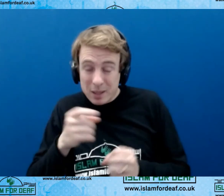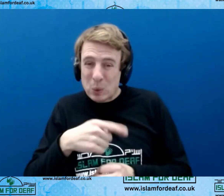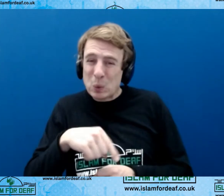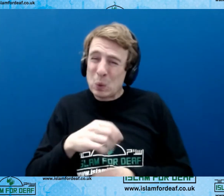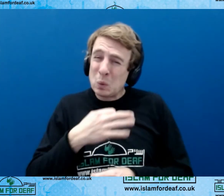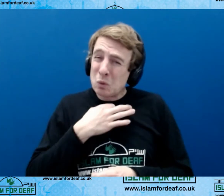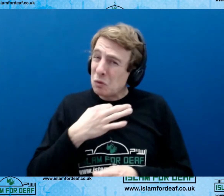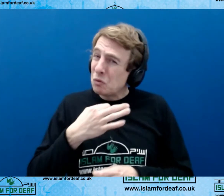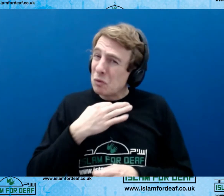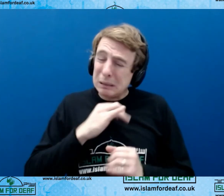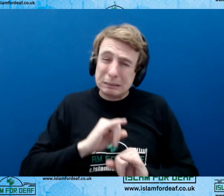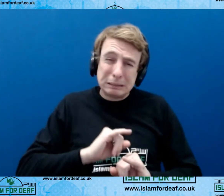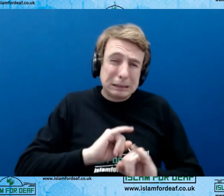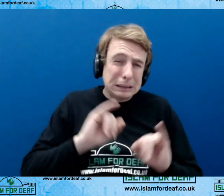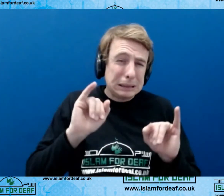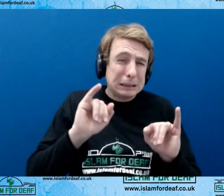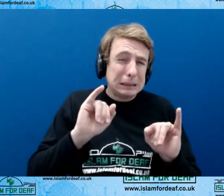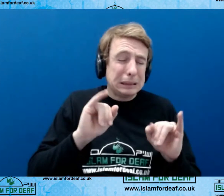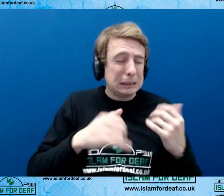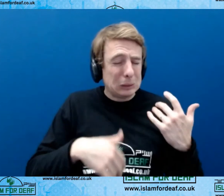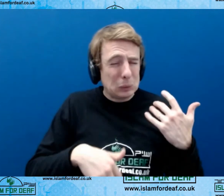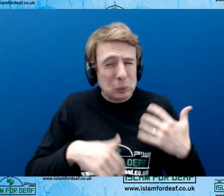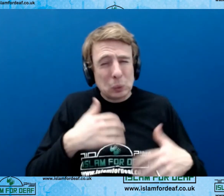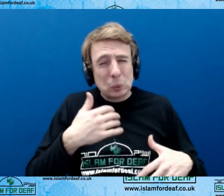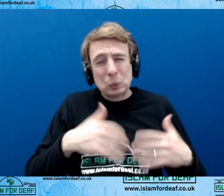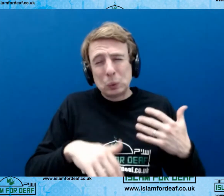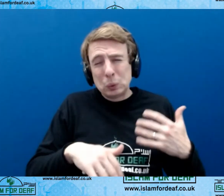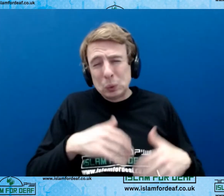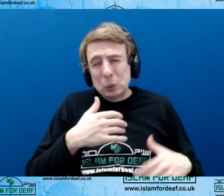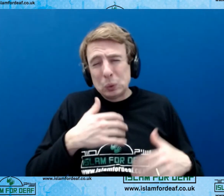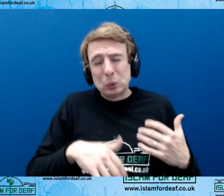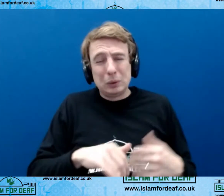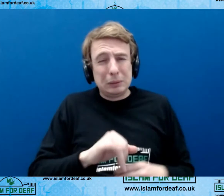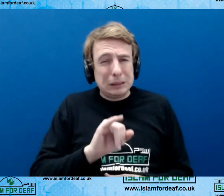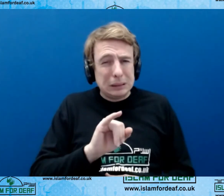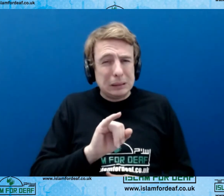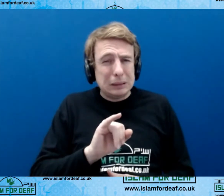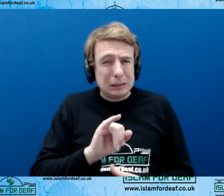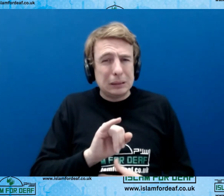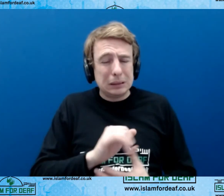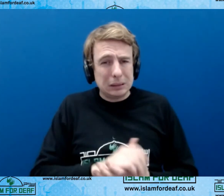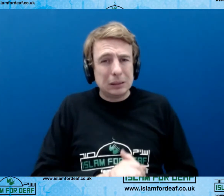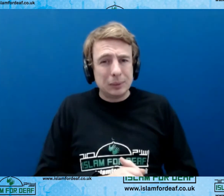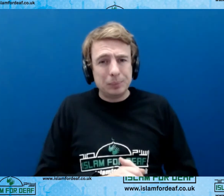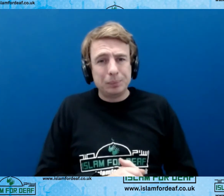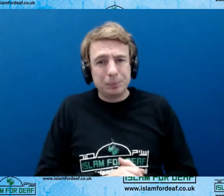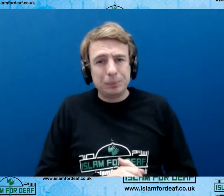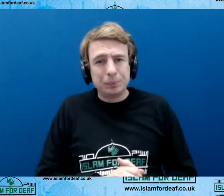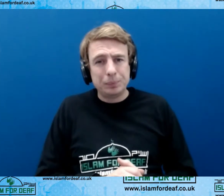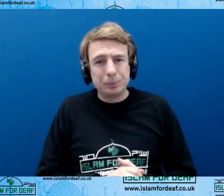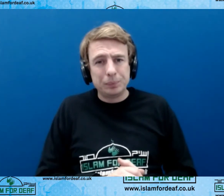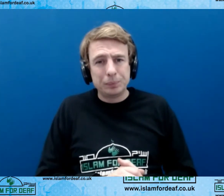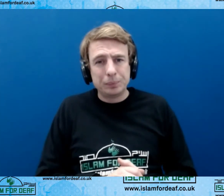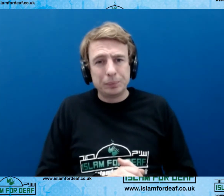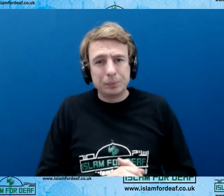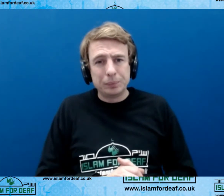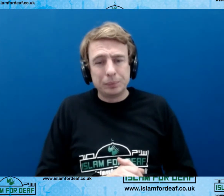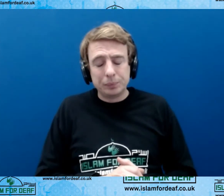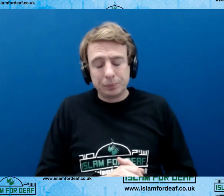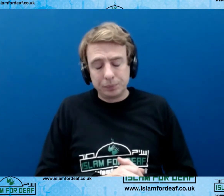So Abu Lahab, he said to him, تبا لك أي خسارة لك ألهذا